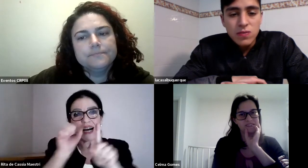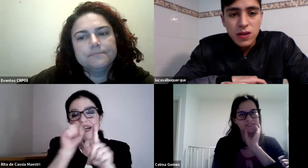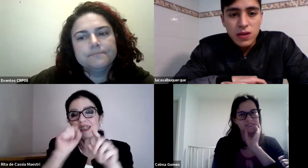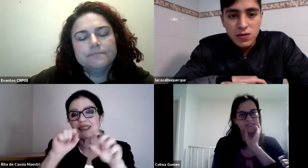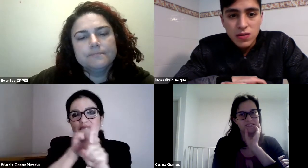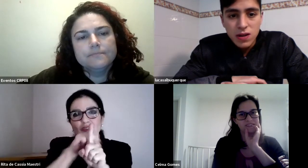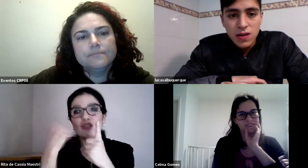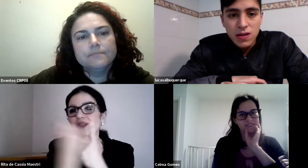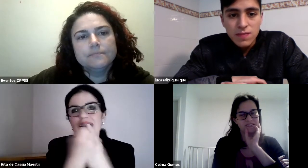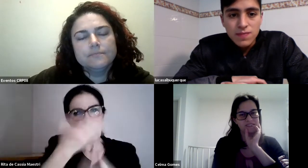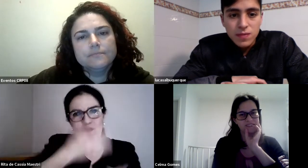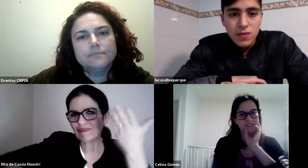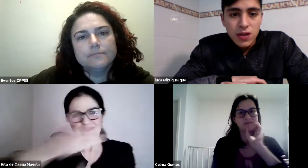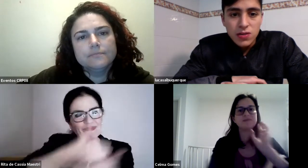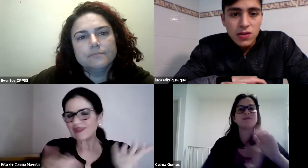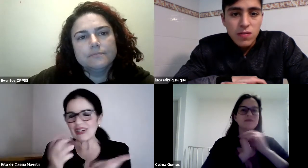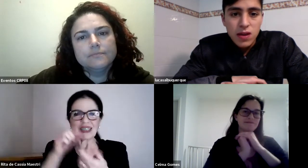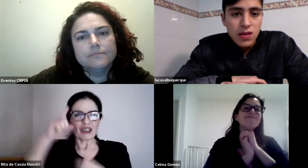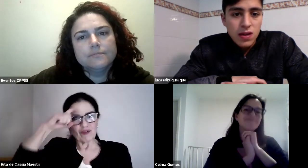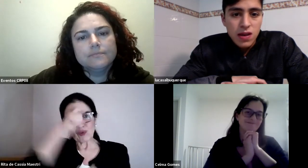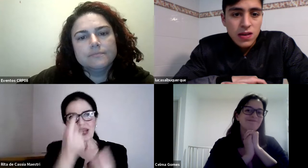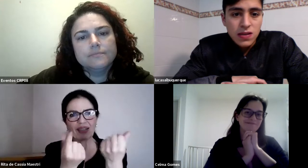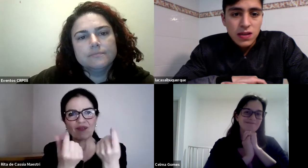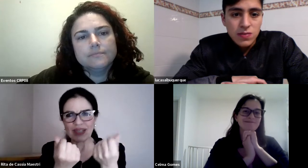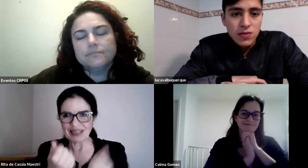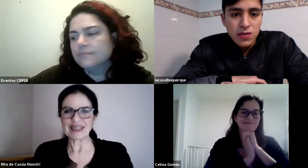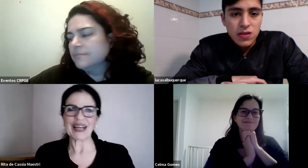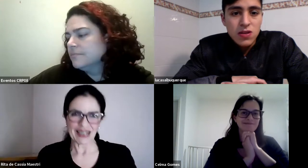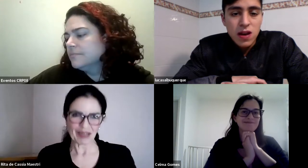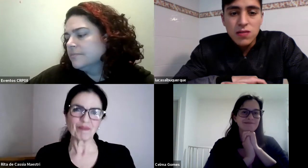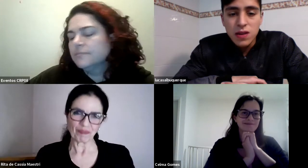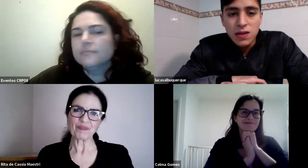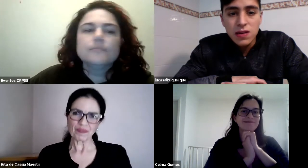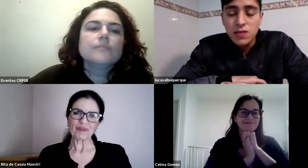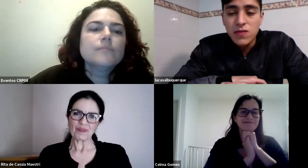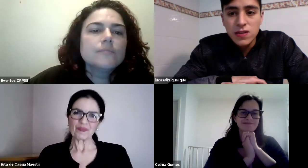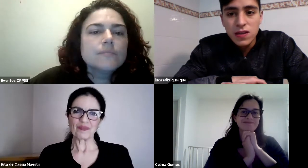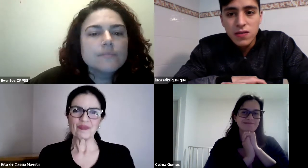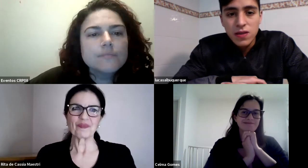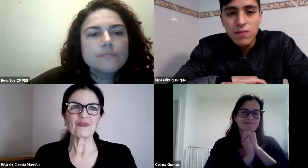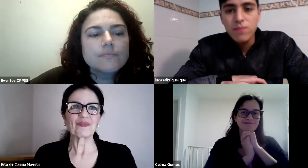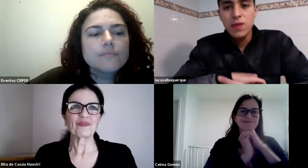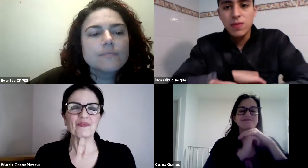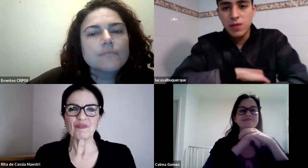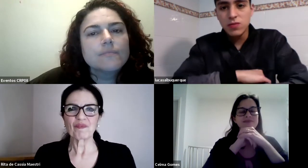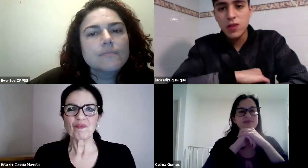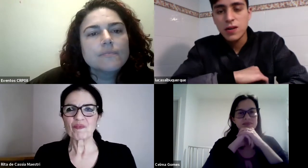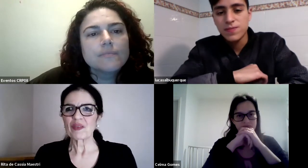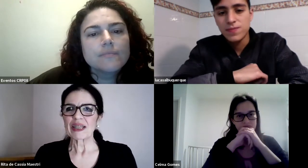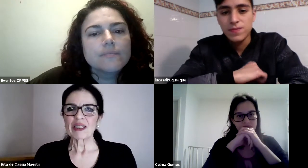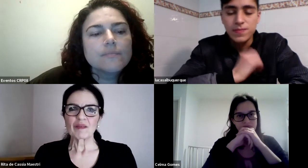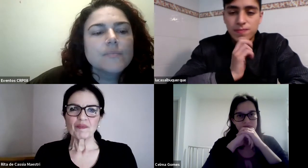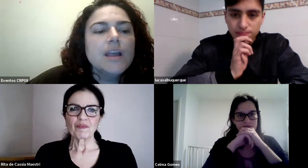de suprir isso, né? Porque socialmente é assim que as pessoas enxergam, né? A questão financeira vem em primeiro